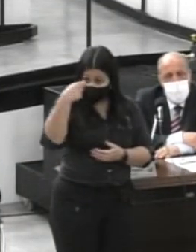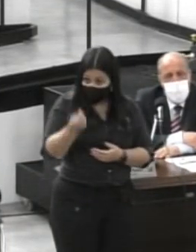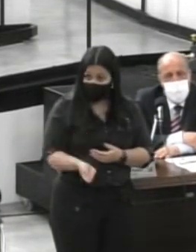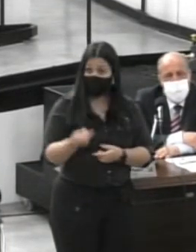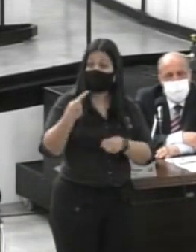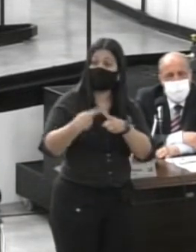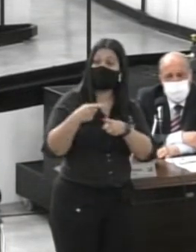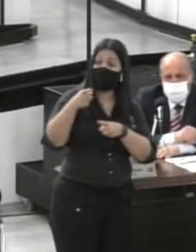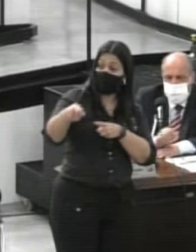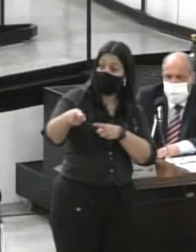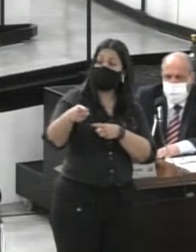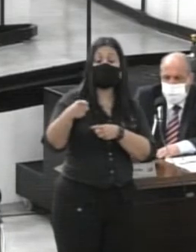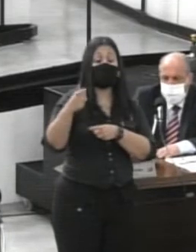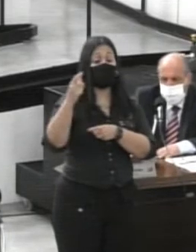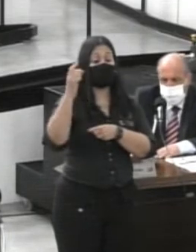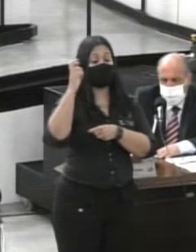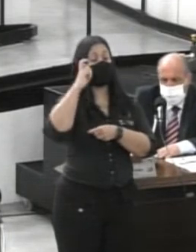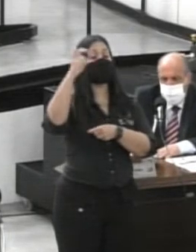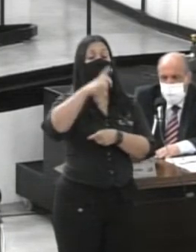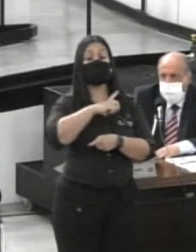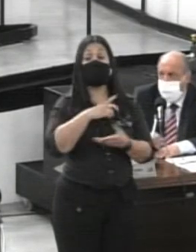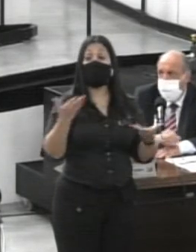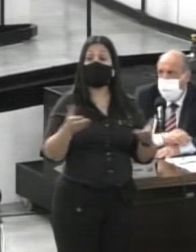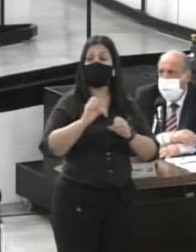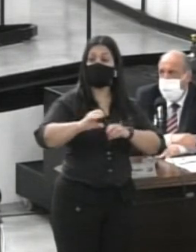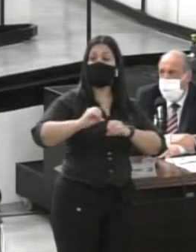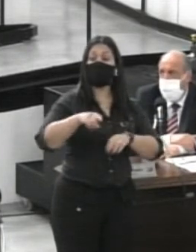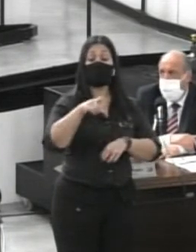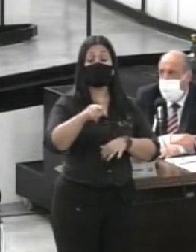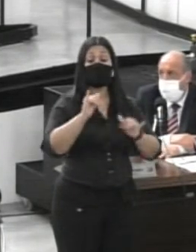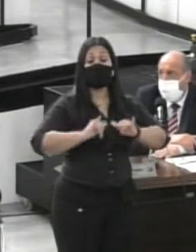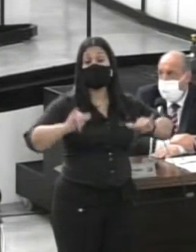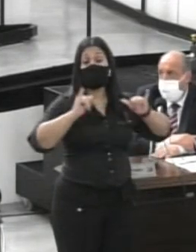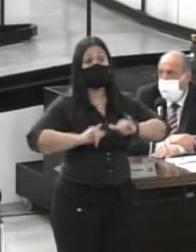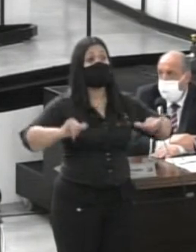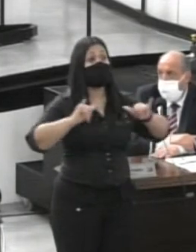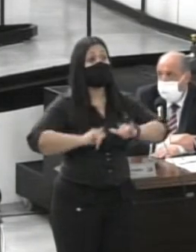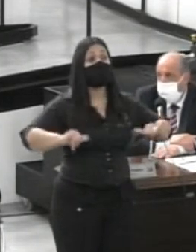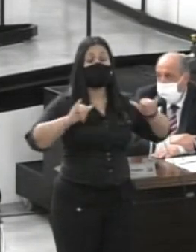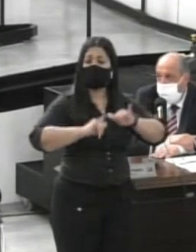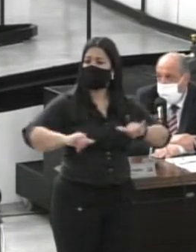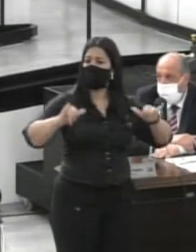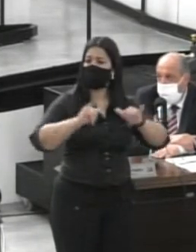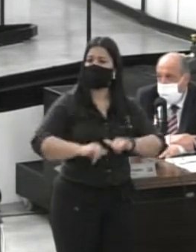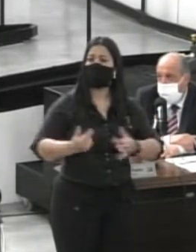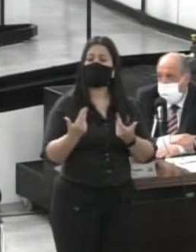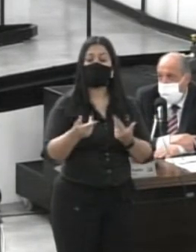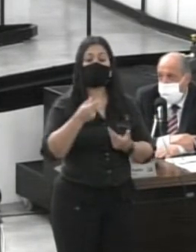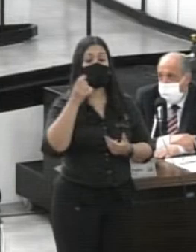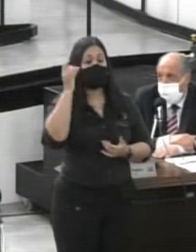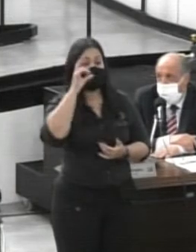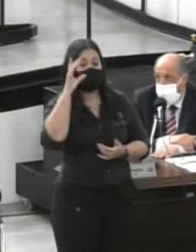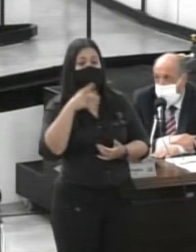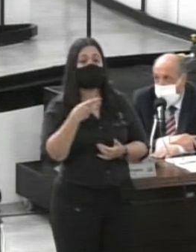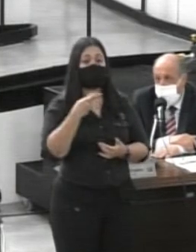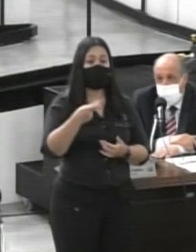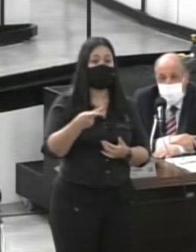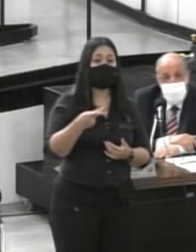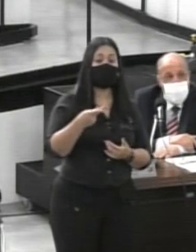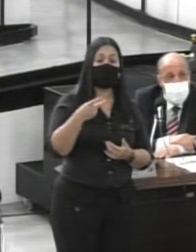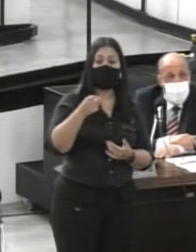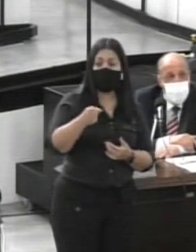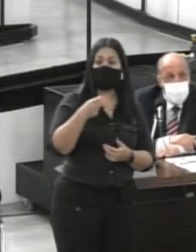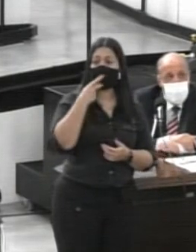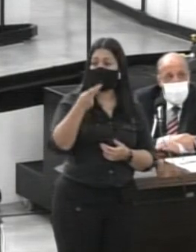de tal. Hoje, na educação, você pegou uma bucha, igual falou o Bruno Moura, igual o Anderson falou. Ninguém tem culpa